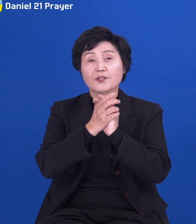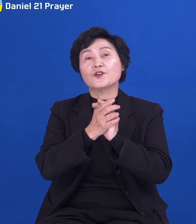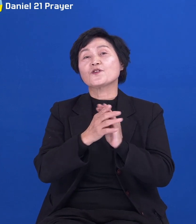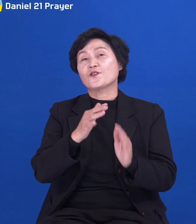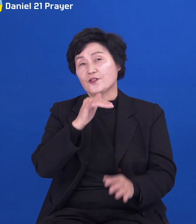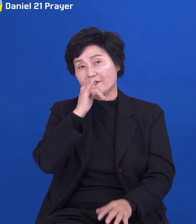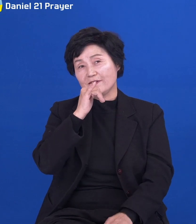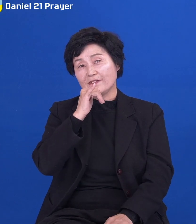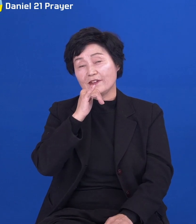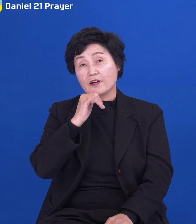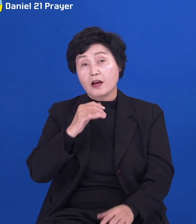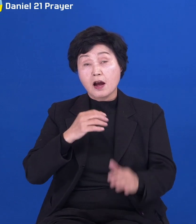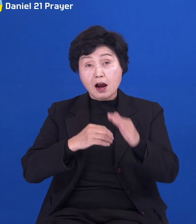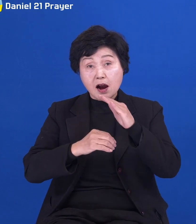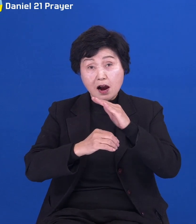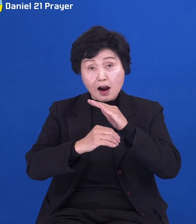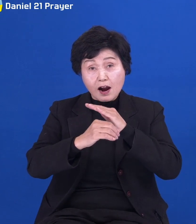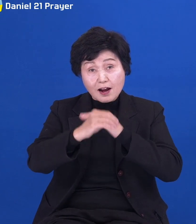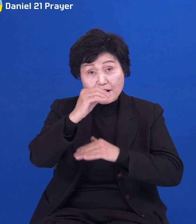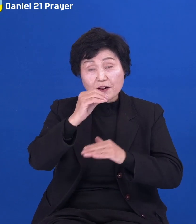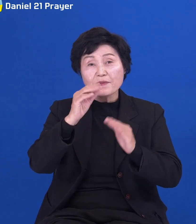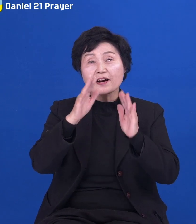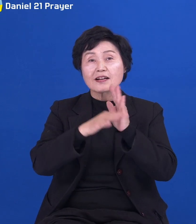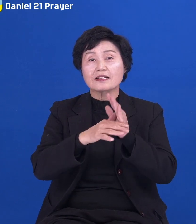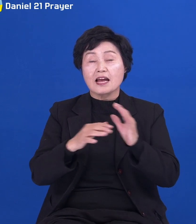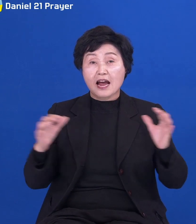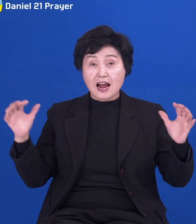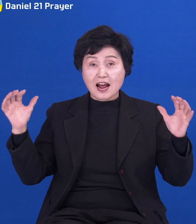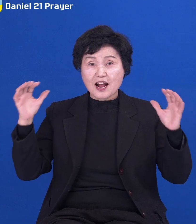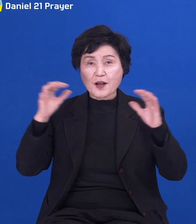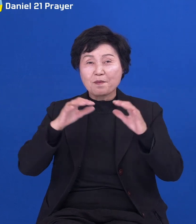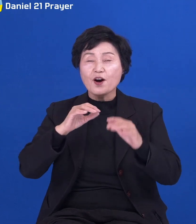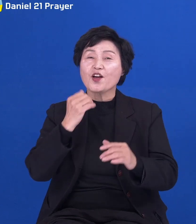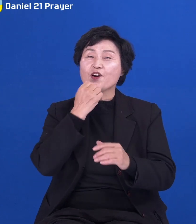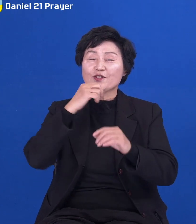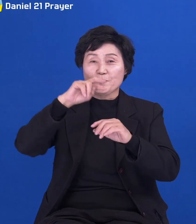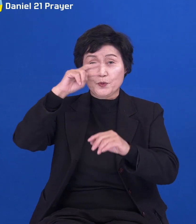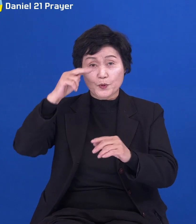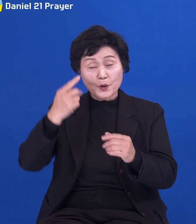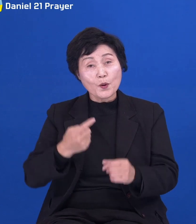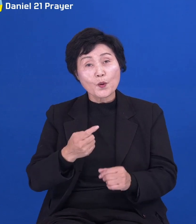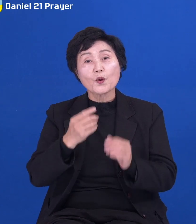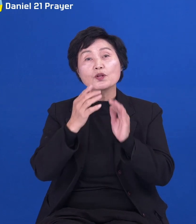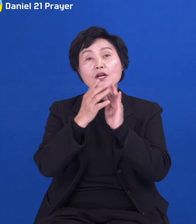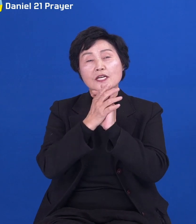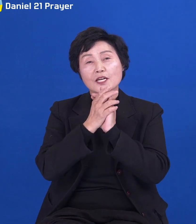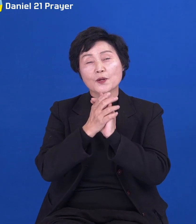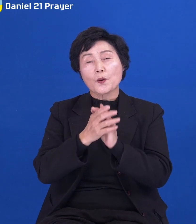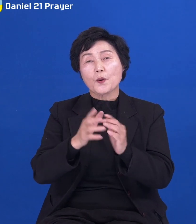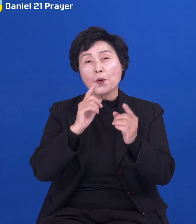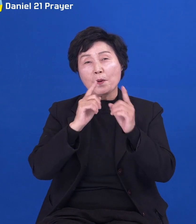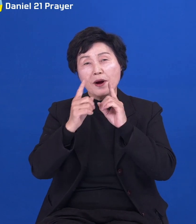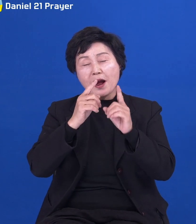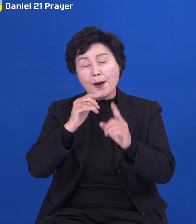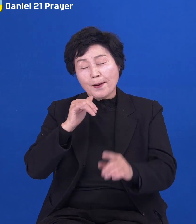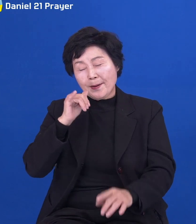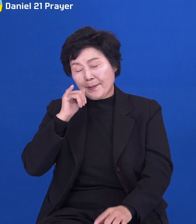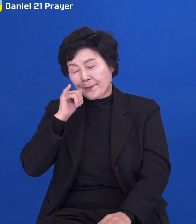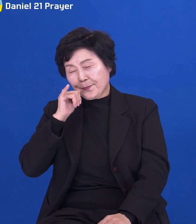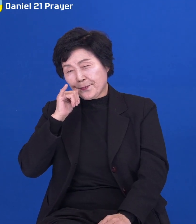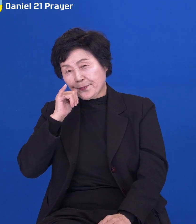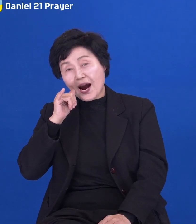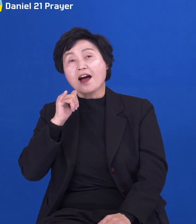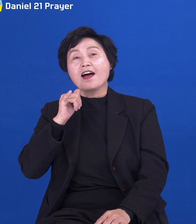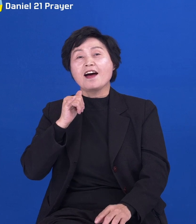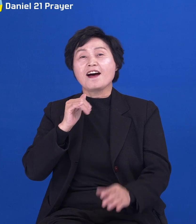근처였어요. 아침에 날이 밝으면요, 다 같이 모여서 웃으면서 돌아오고 기도와 말씀에 푹 빠져서 살아가던 시대였어요.